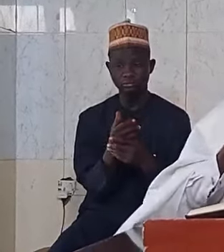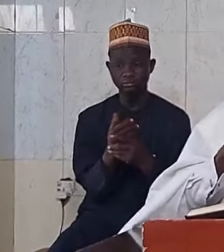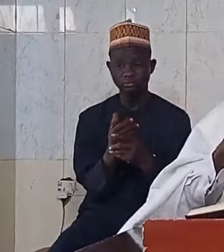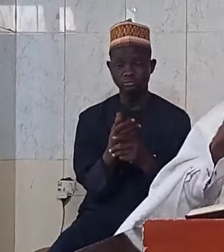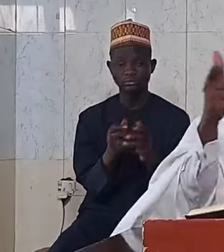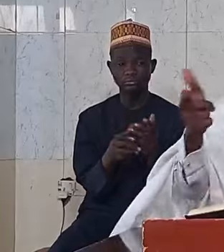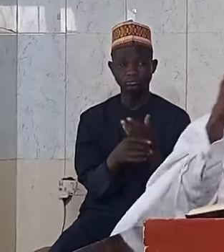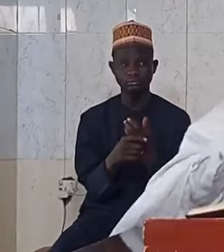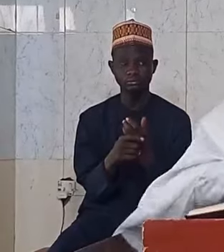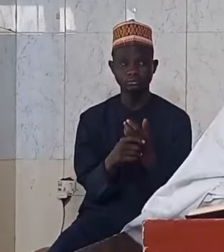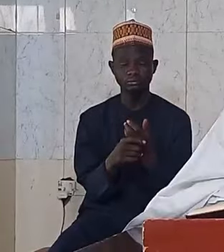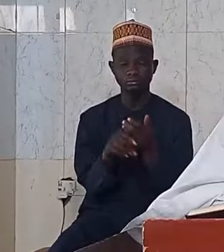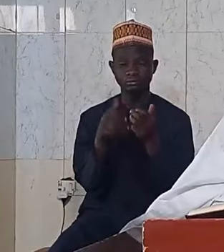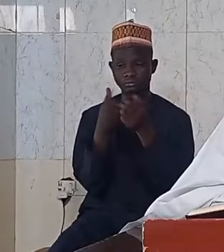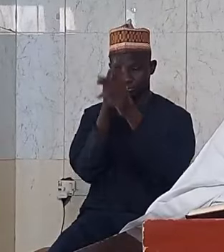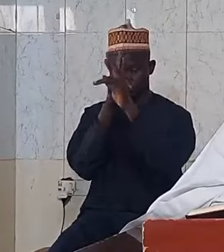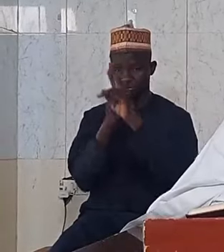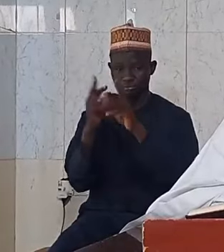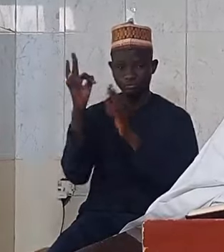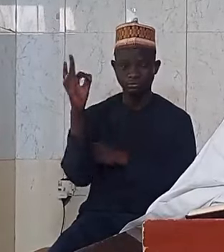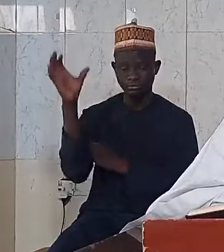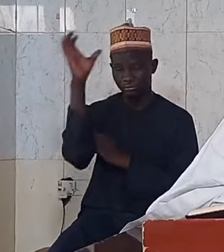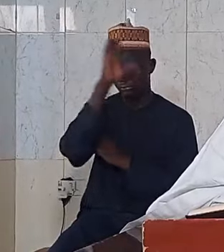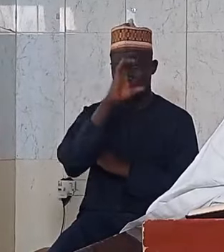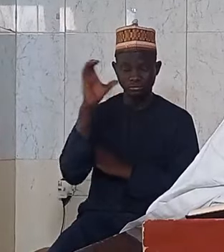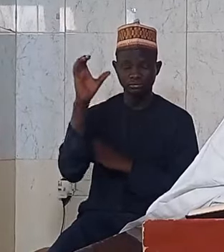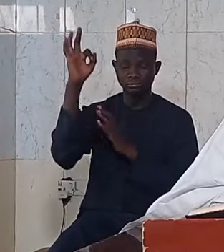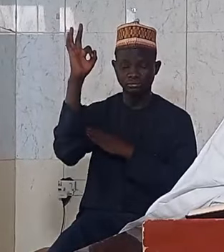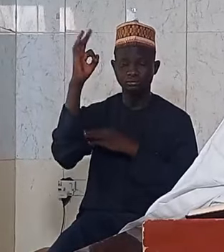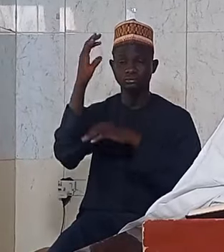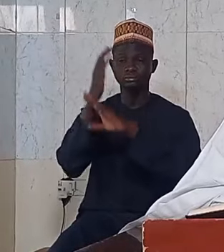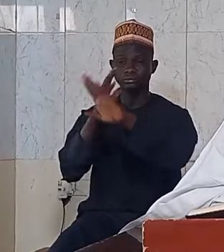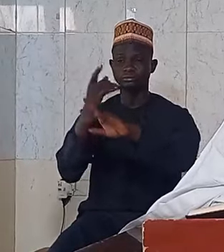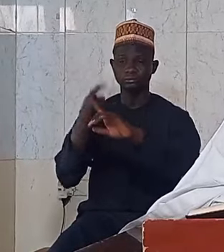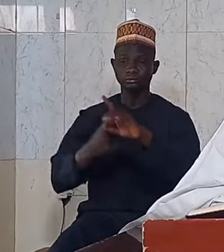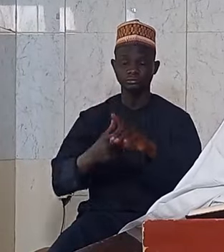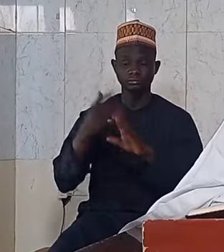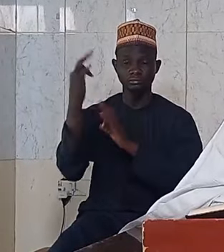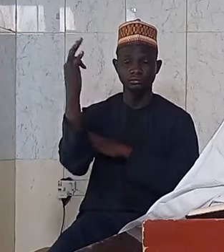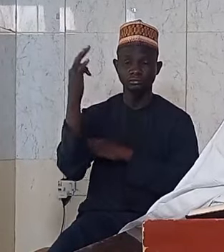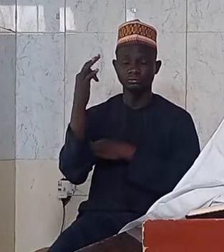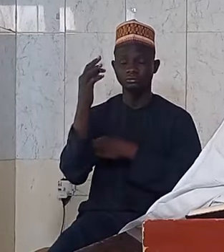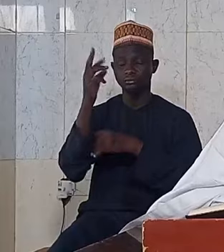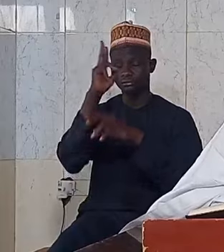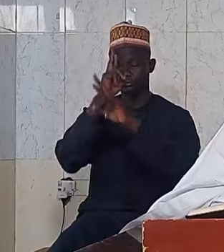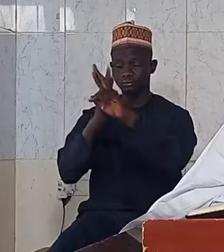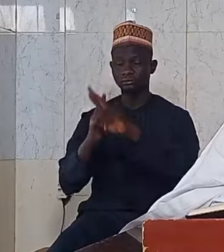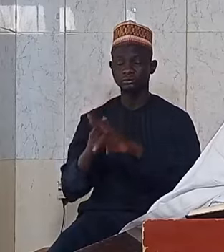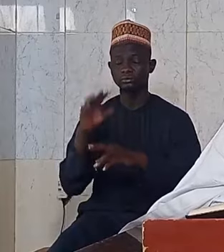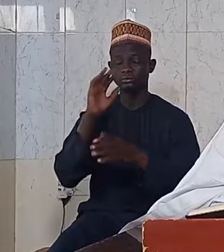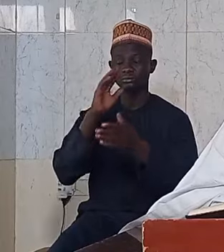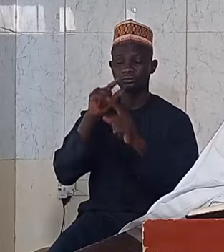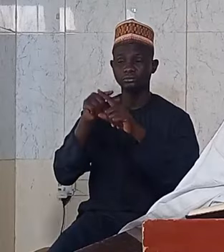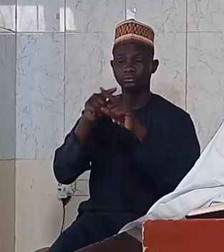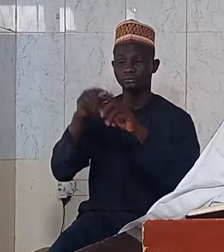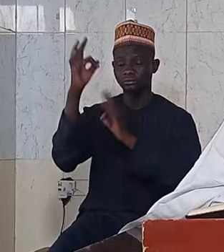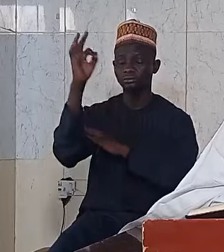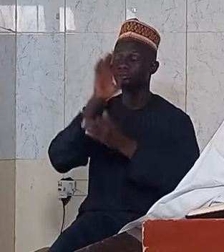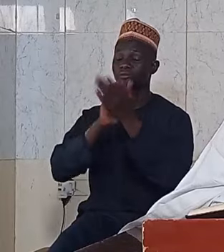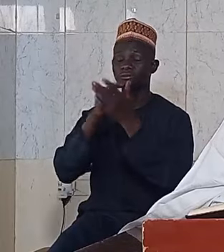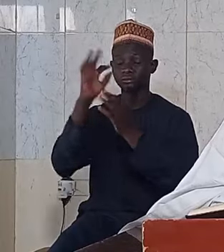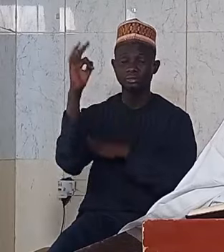na'am da bin Allah da neman tsarin Allah shine isti'aza da azkar